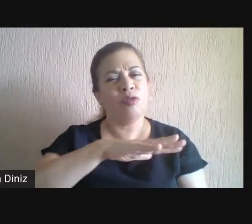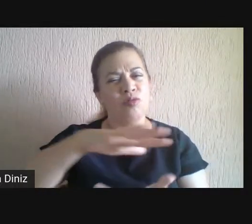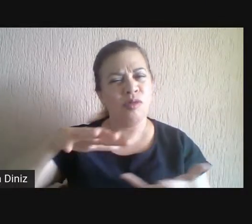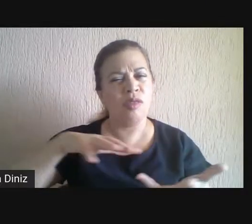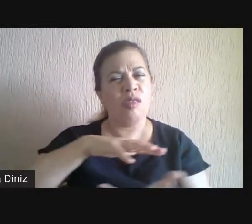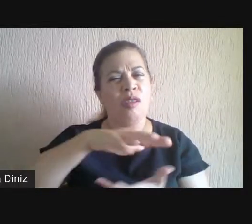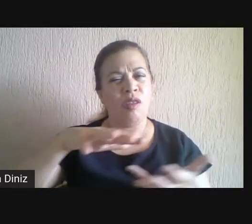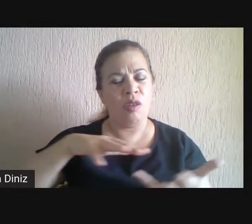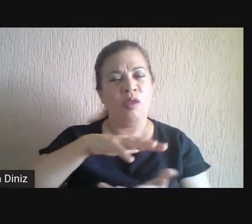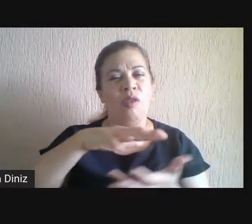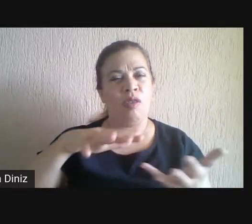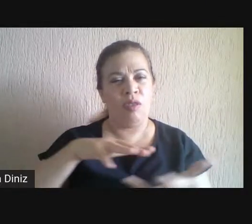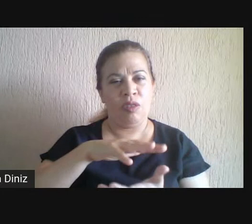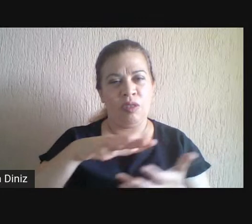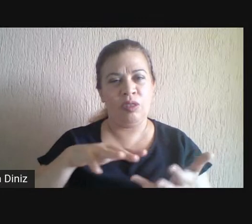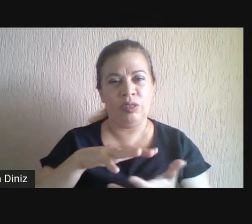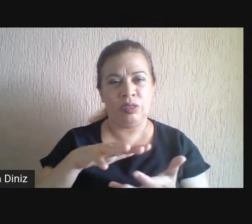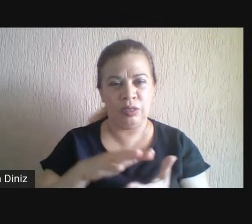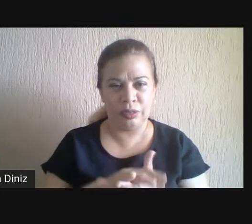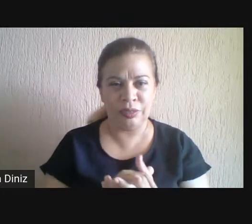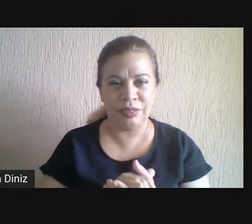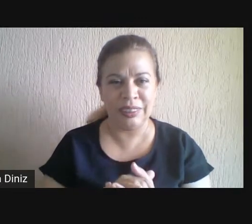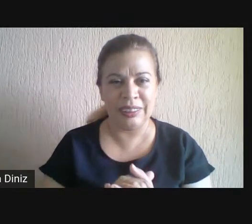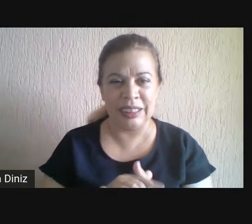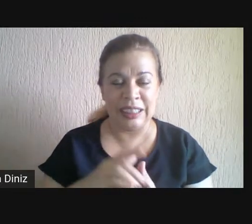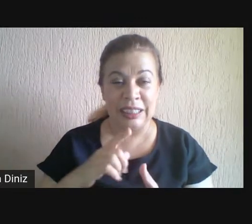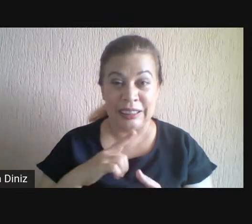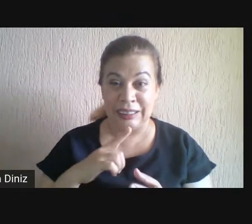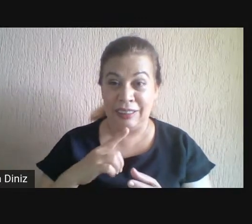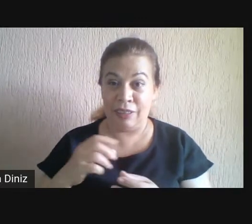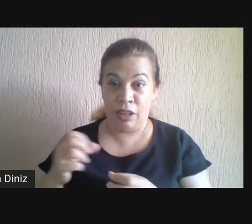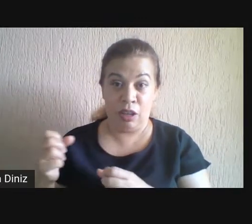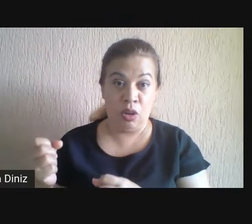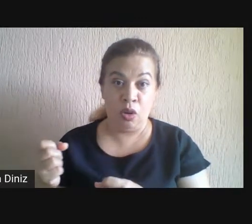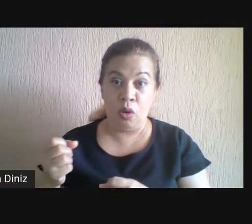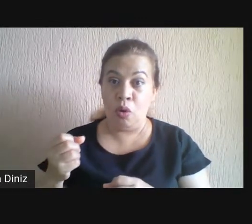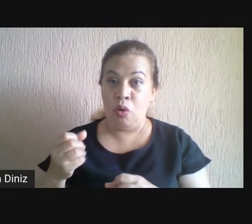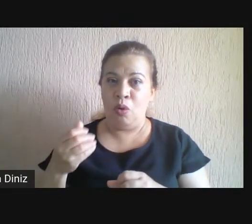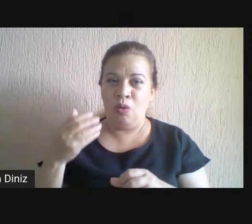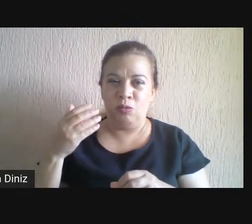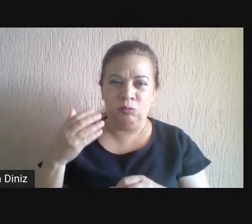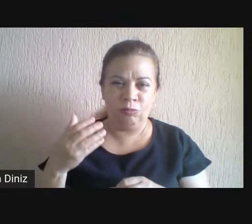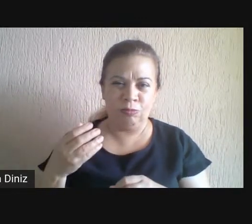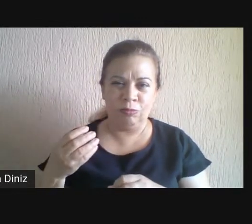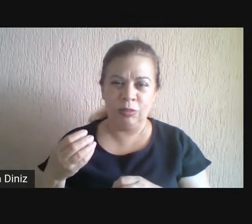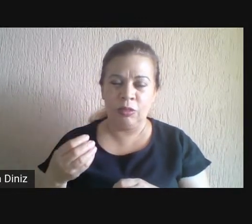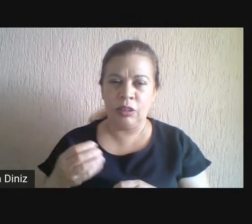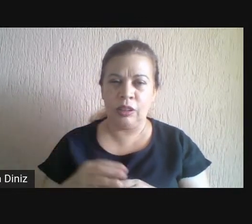que o Andes ocupou todas as reitorias do país, todas, sem exceção.